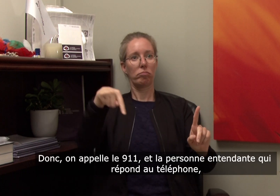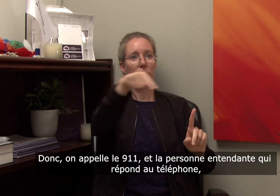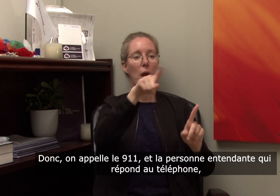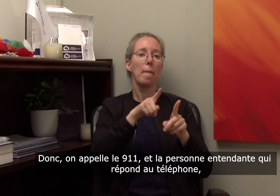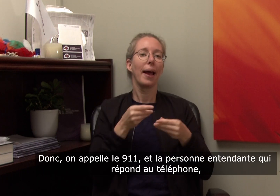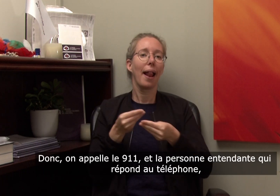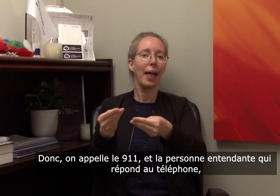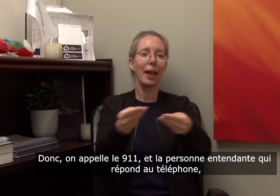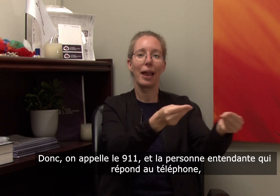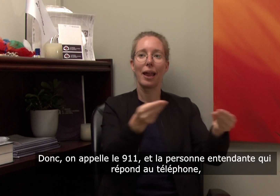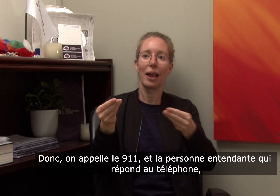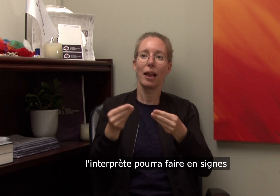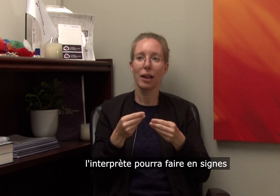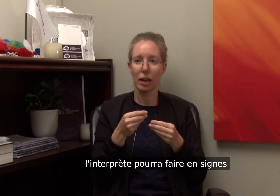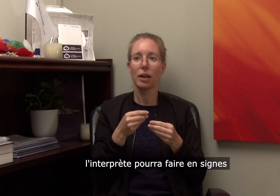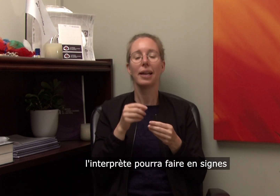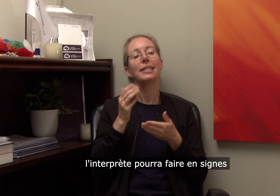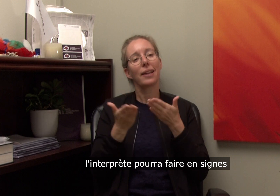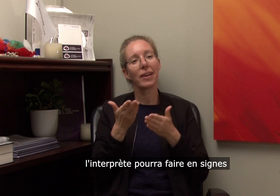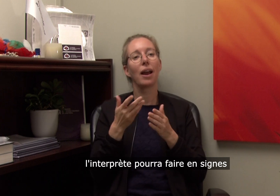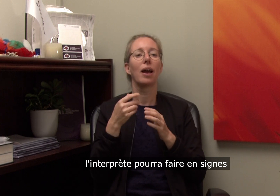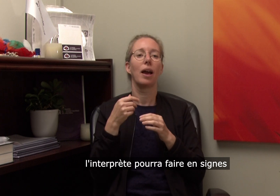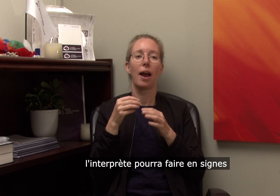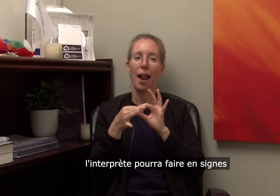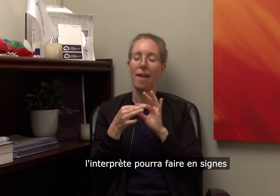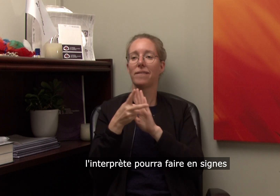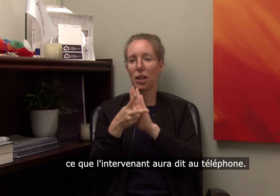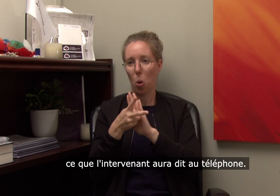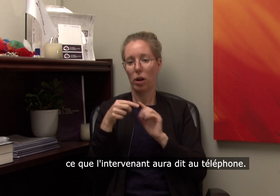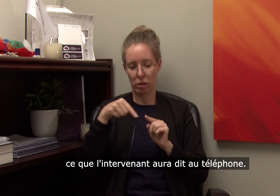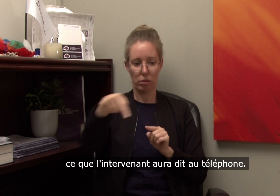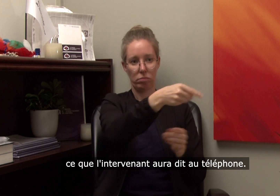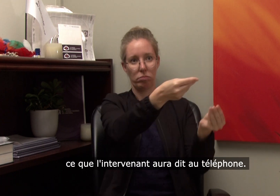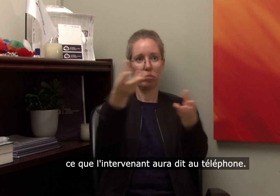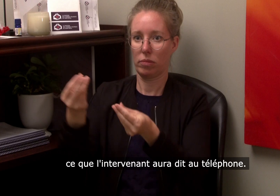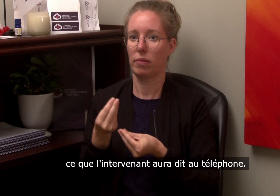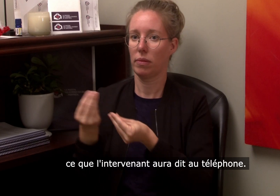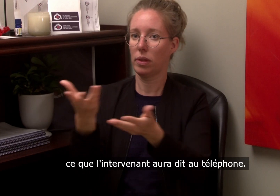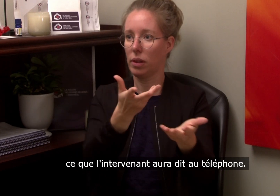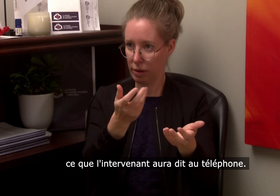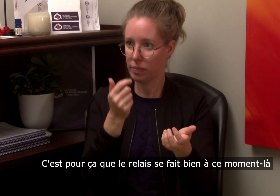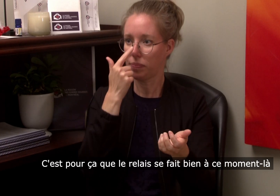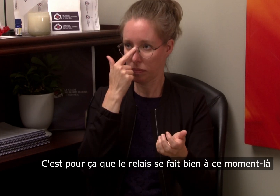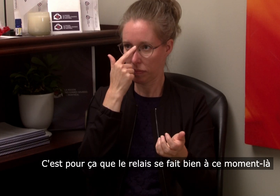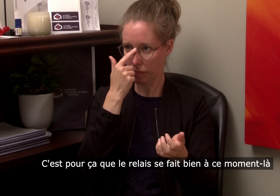entendante qui répond au téléphone, l'interprète pourra faire en signe ce que l'intervenant aura dit au téléphone. C'est pour ça que le relais